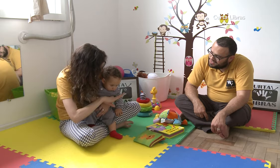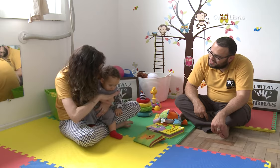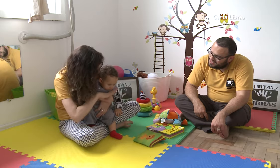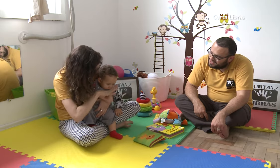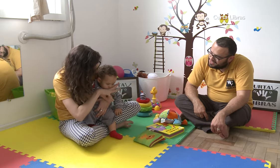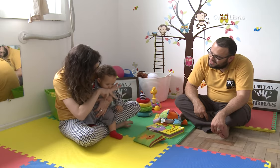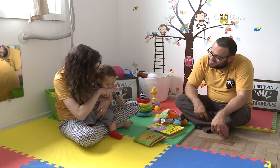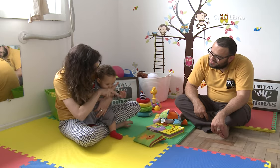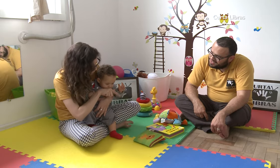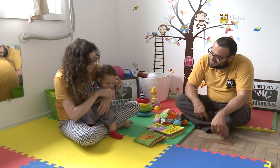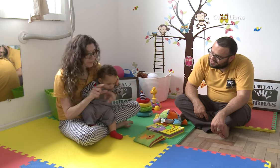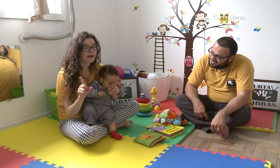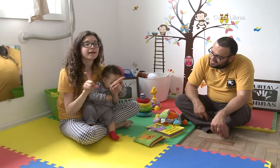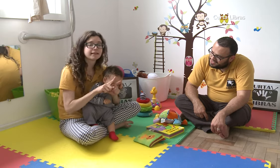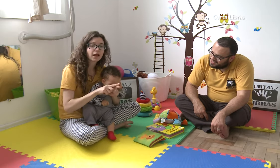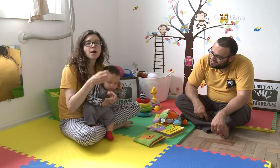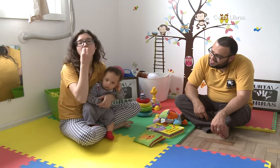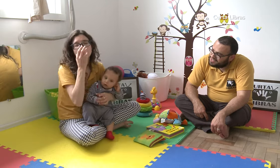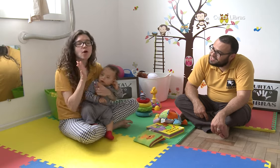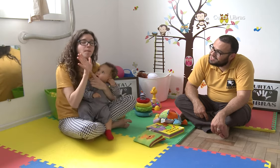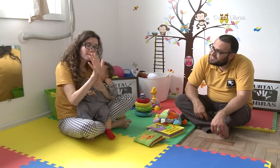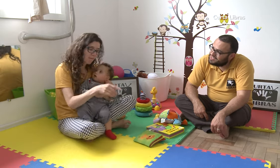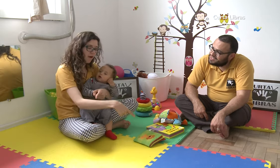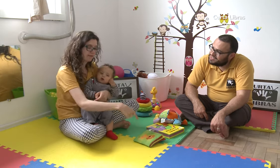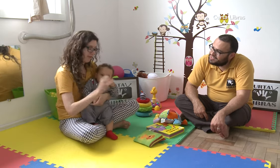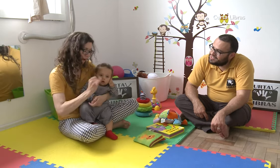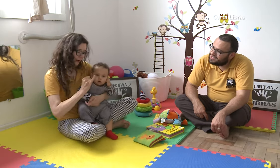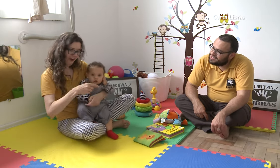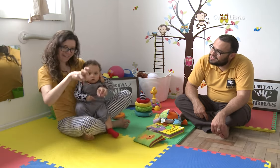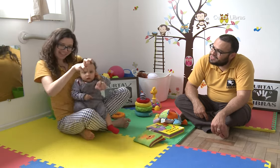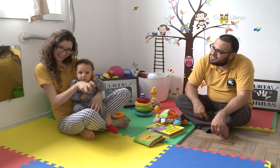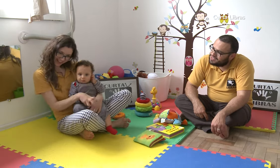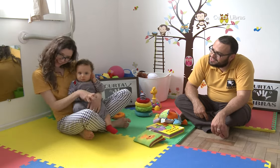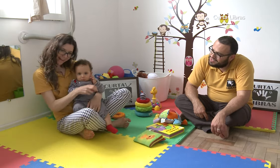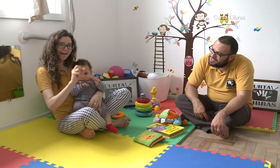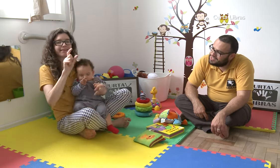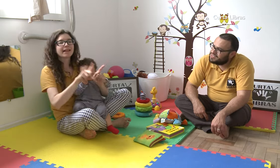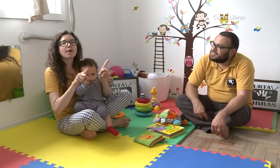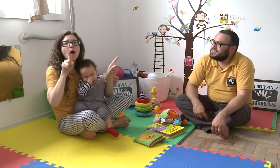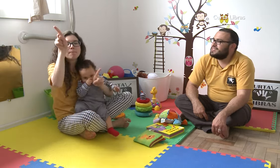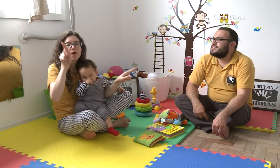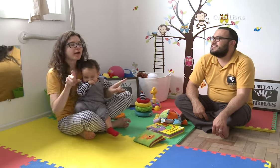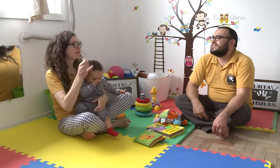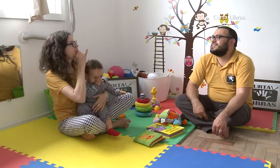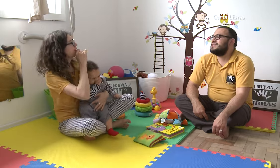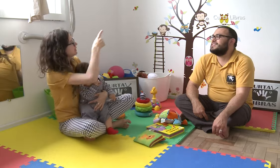Leão. Também é importante mostrar para ela e depois apontar, né? Por exemplo, sim.